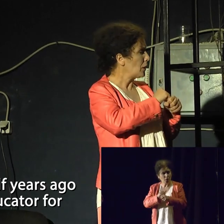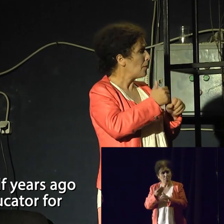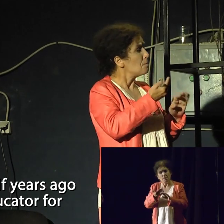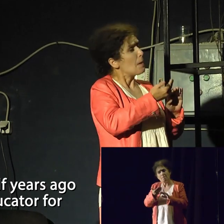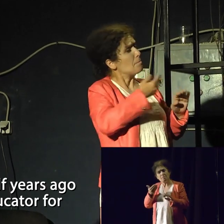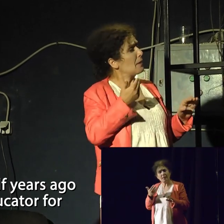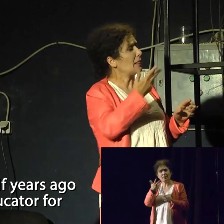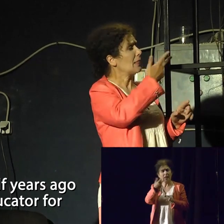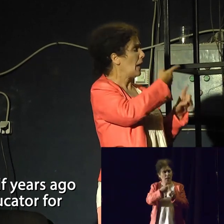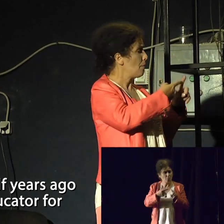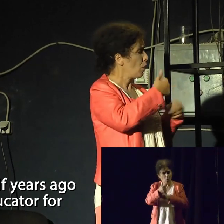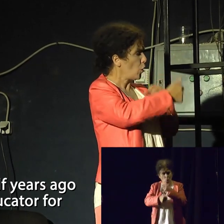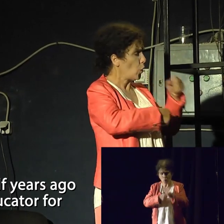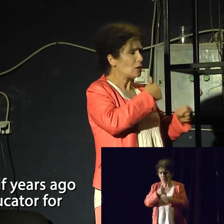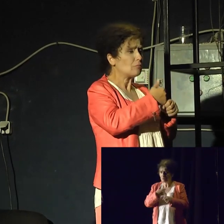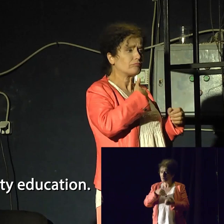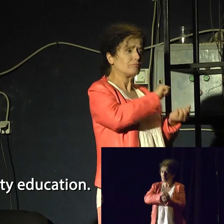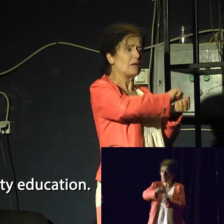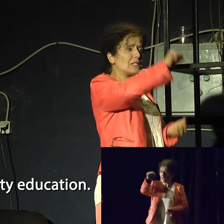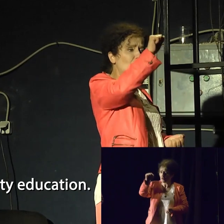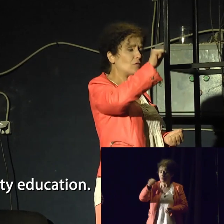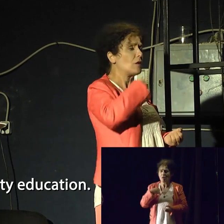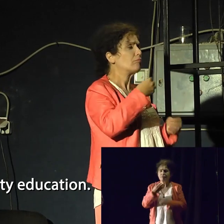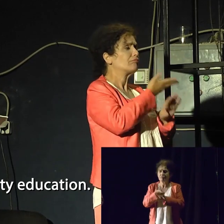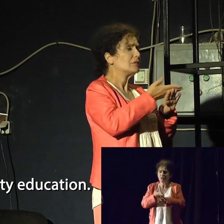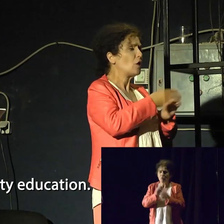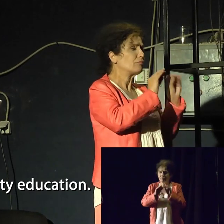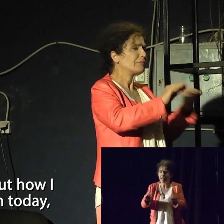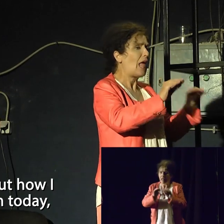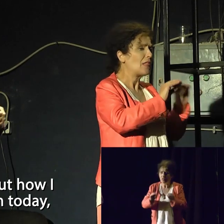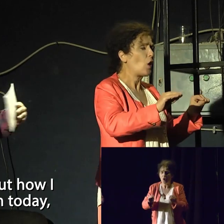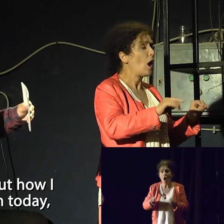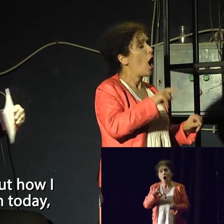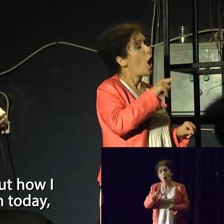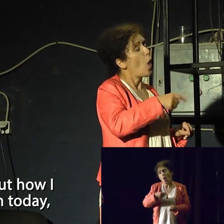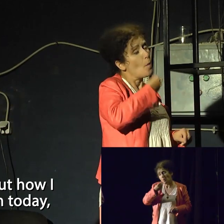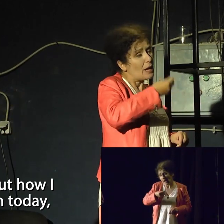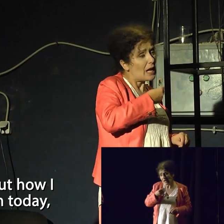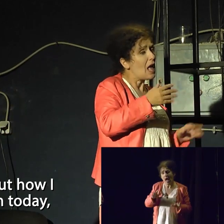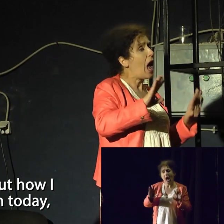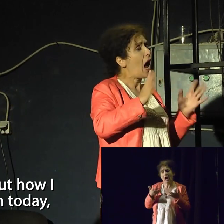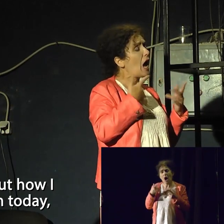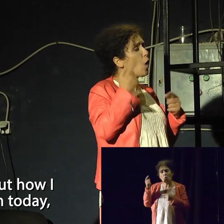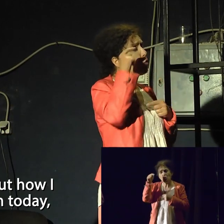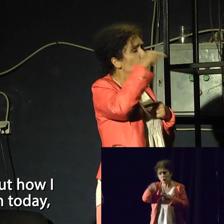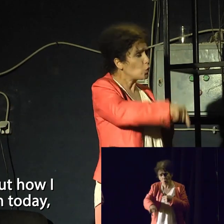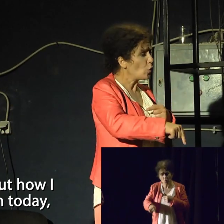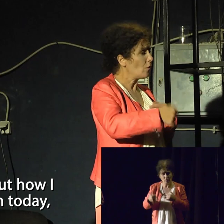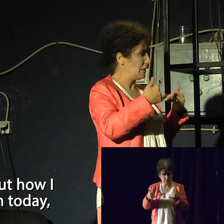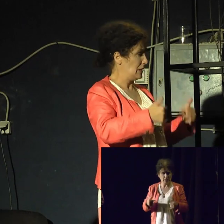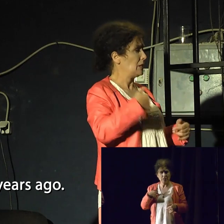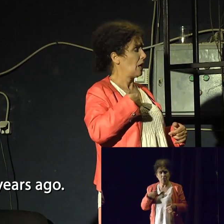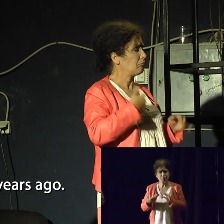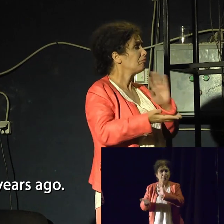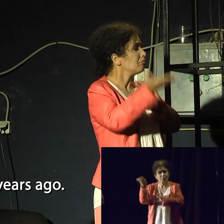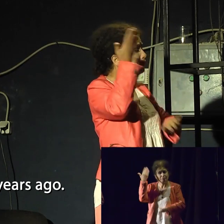пред 3,5 години сум и сертифициран едукатор за сеопфатно сексуално образование. Но приказната за тоа како дојдов до она што сум сега започва